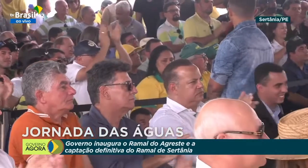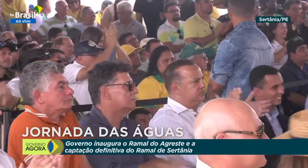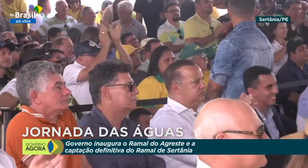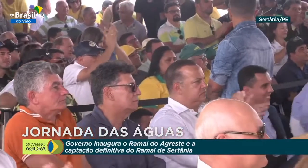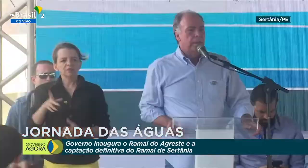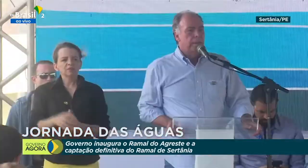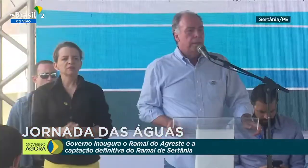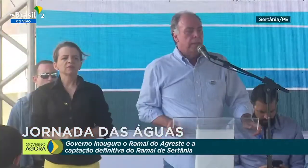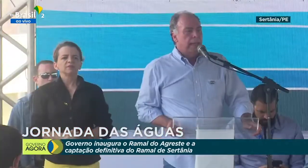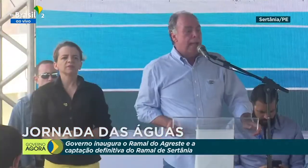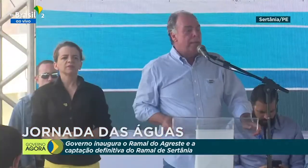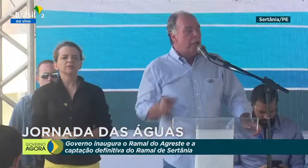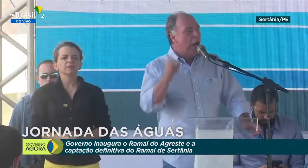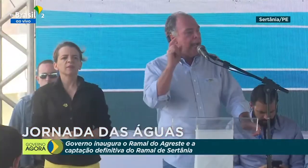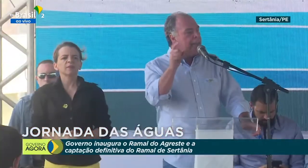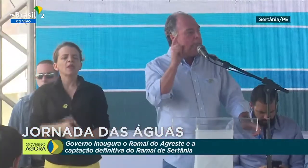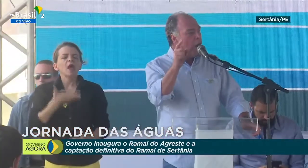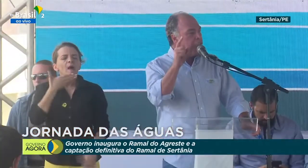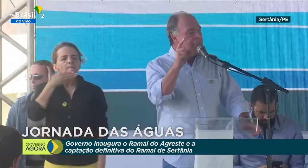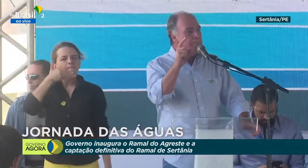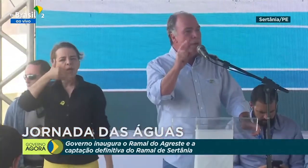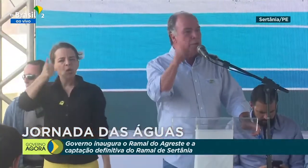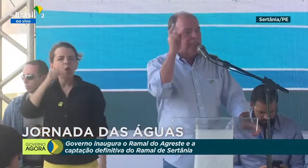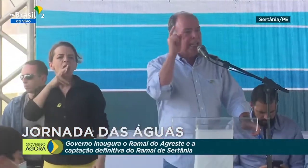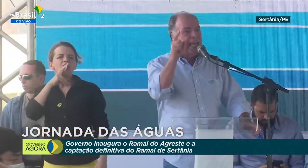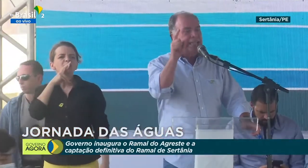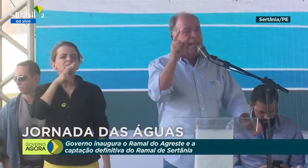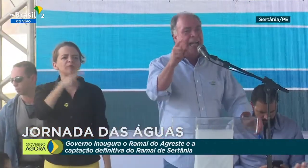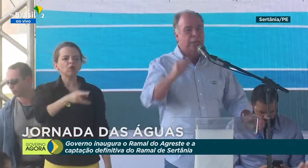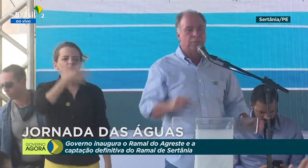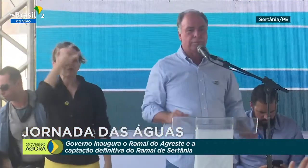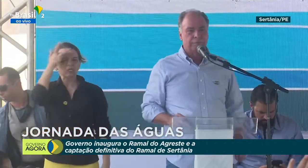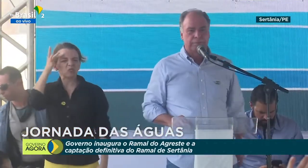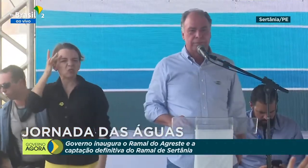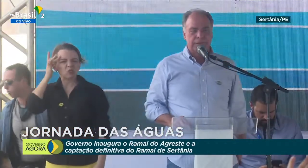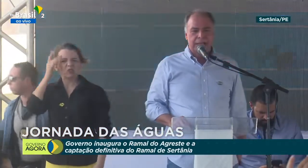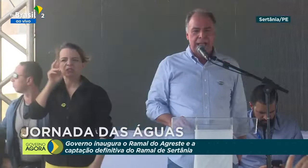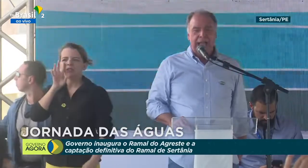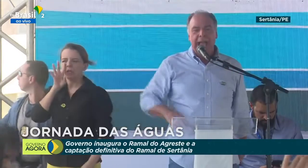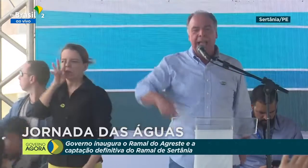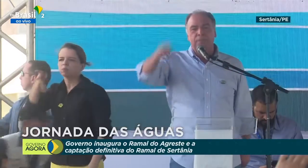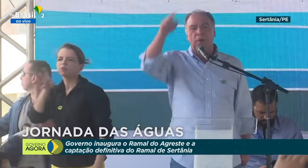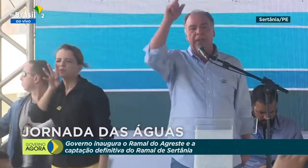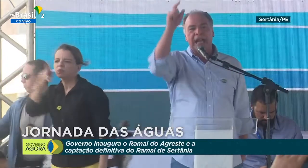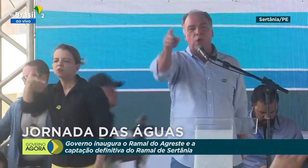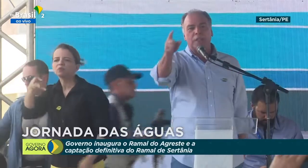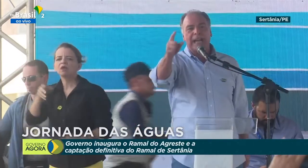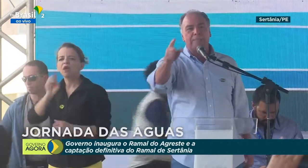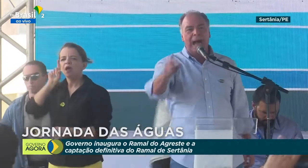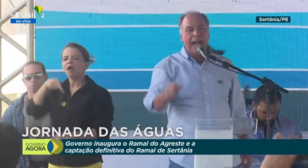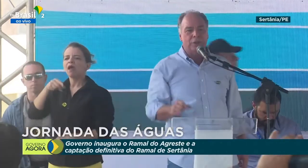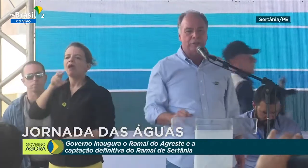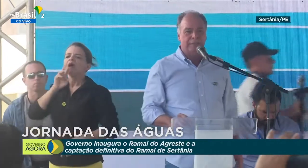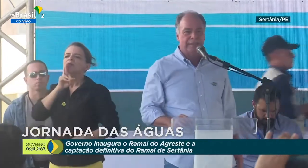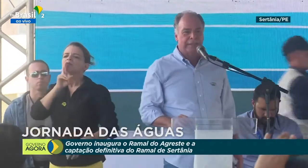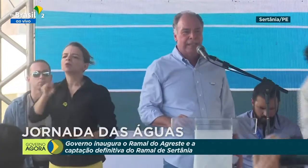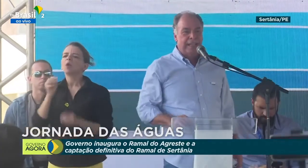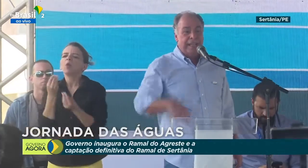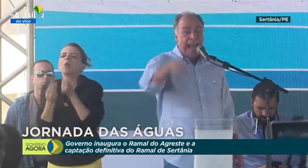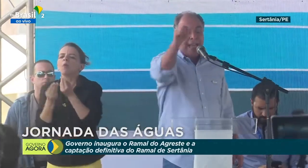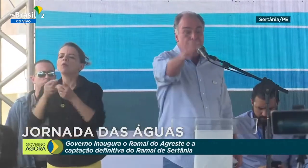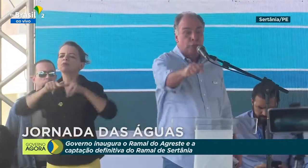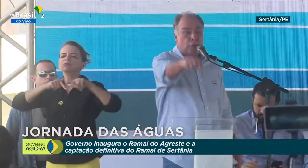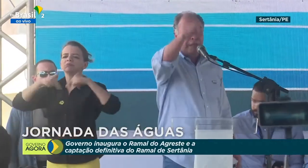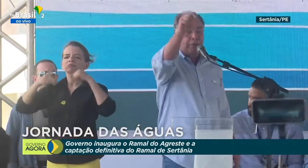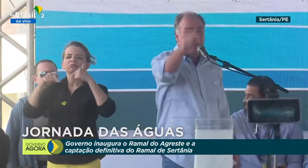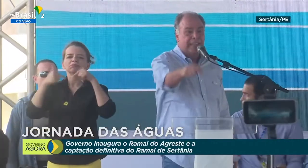Presidente, a melhor resposta para os que lhe atacam é responder com trabalho. E